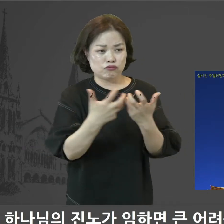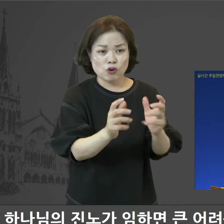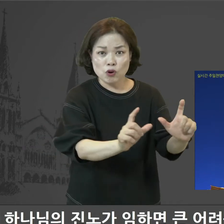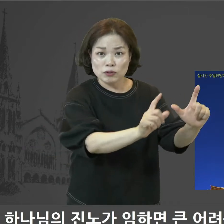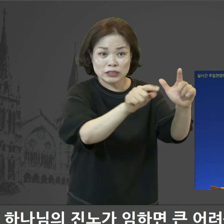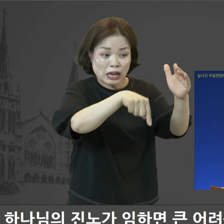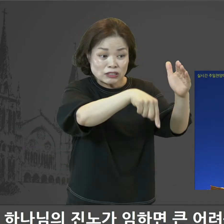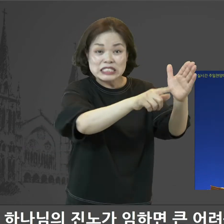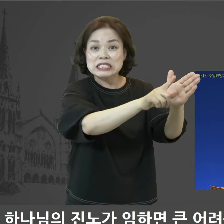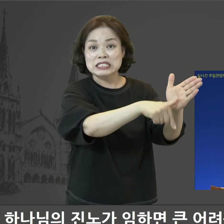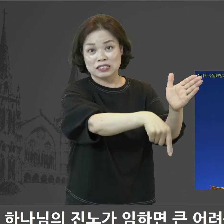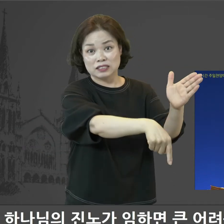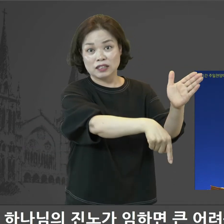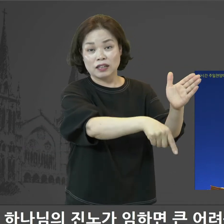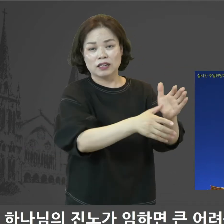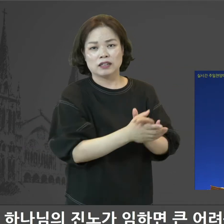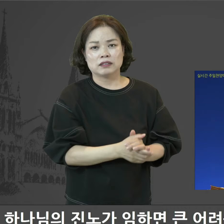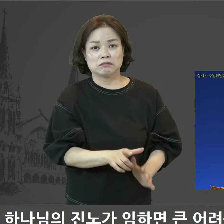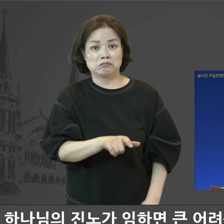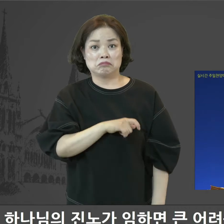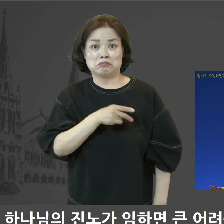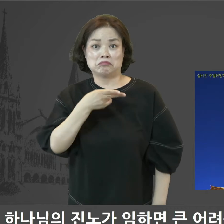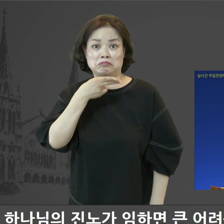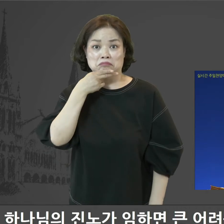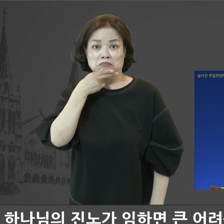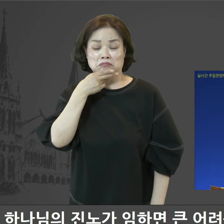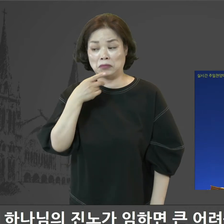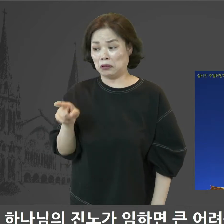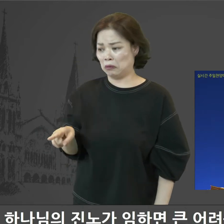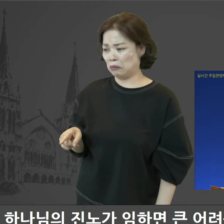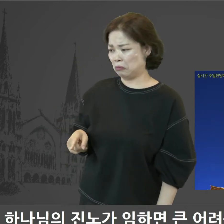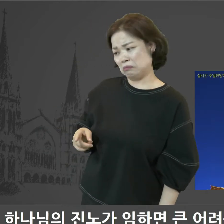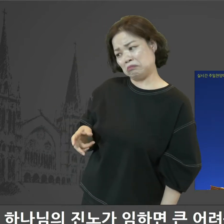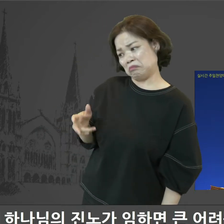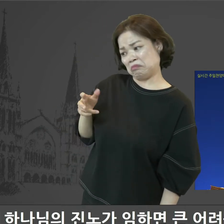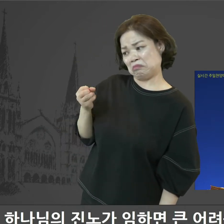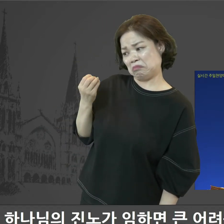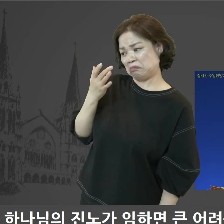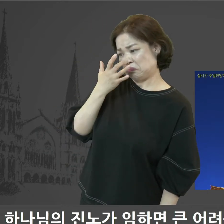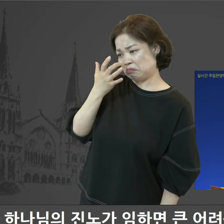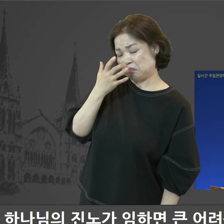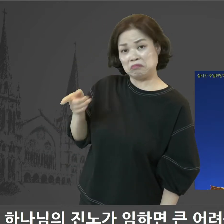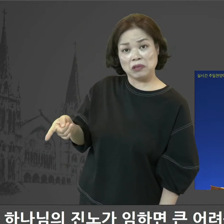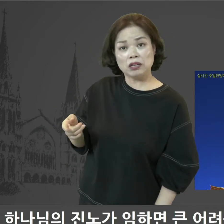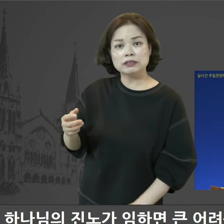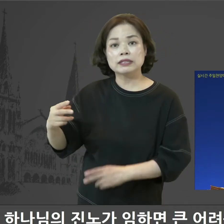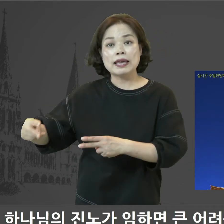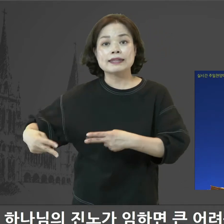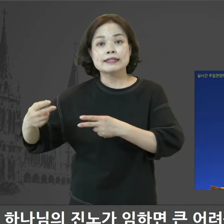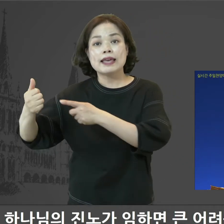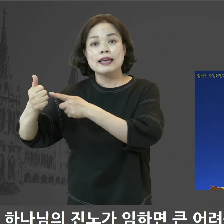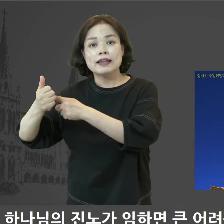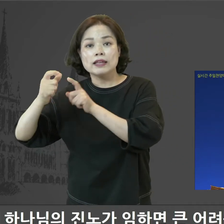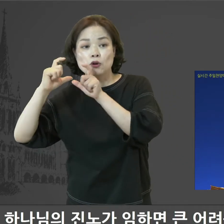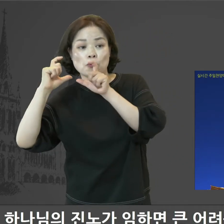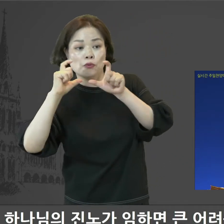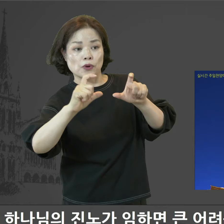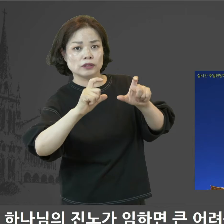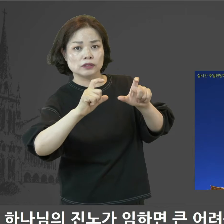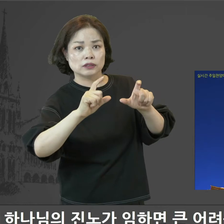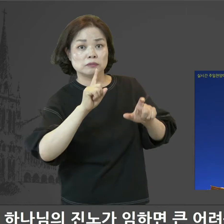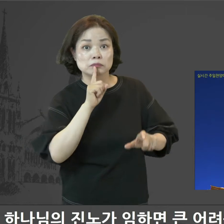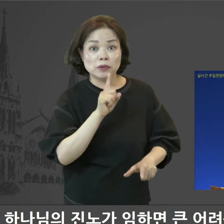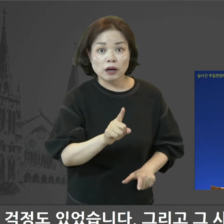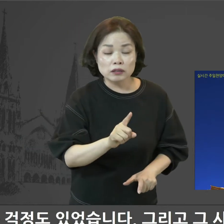그 사람들에게 이름도 없고 겉보기엔 투박한 사람이었던 이 엘리야, 그가 외치는